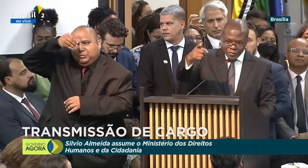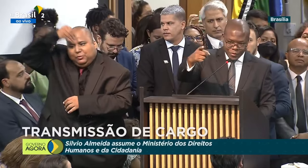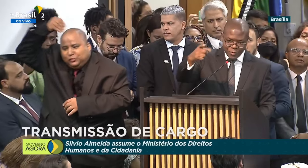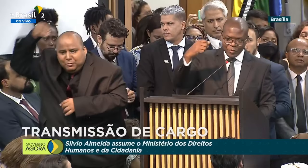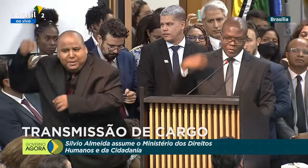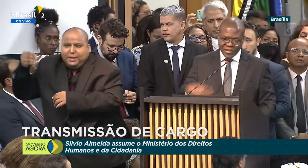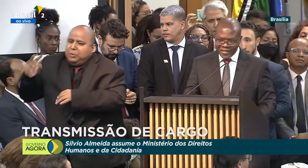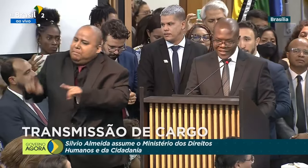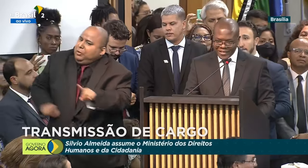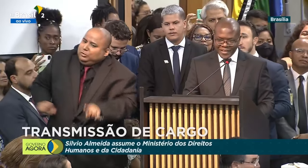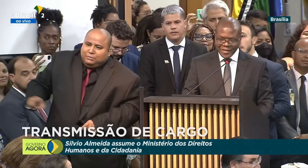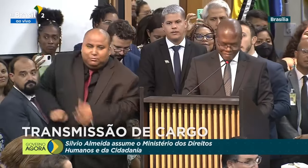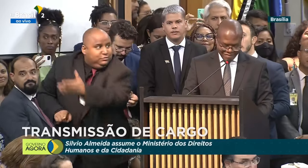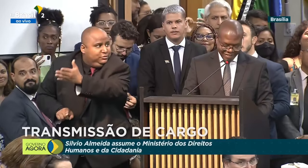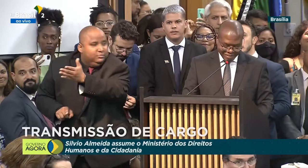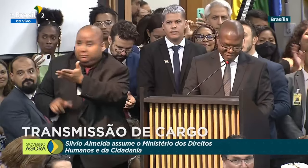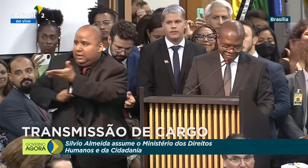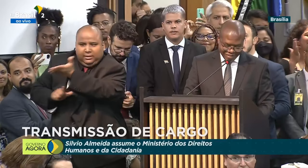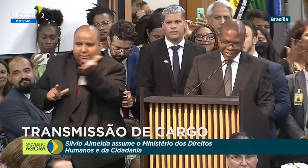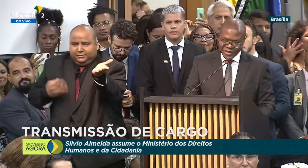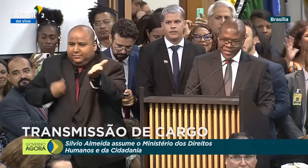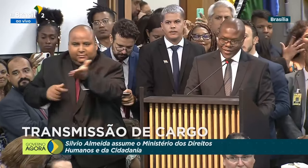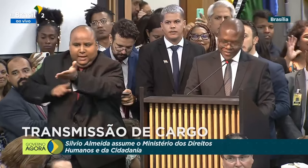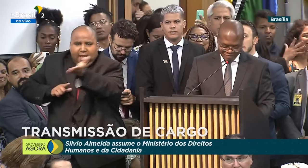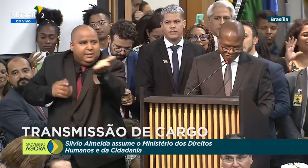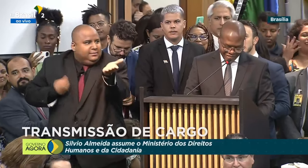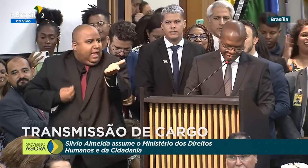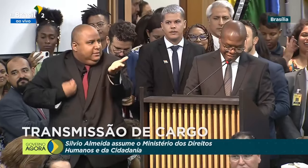meus primos meu primo tá ali querido